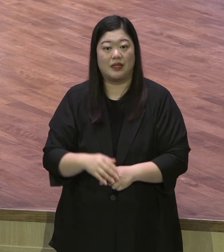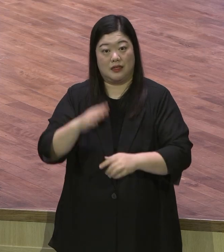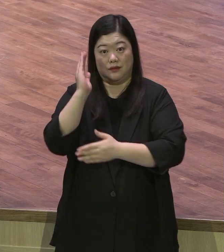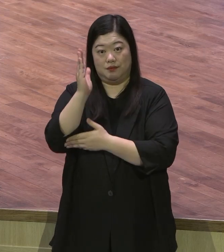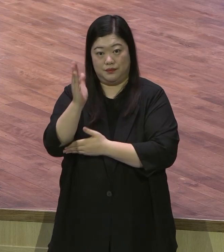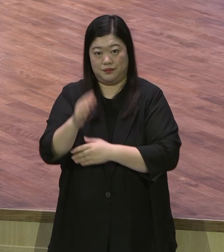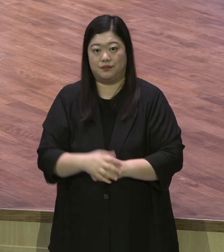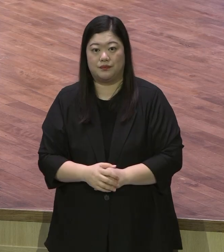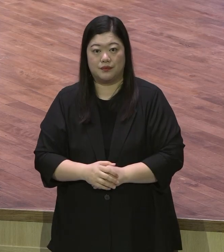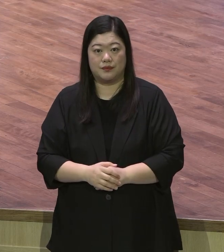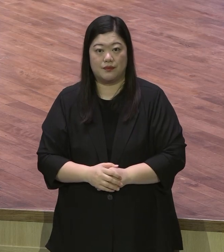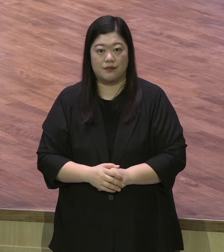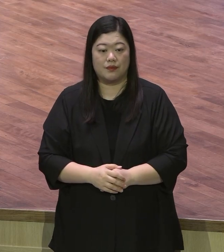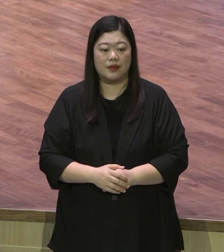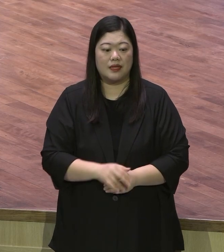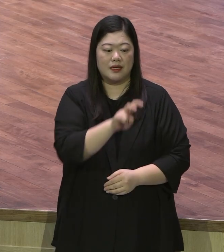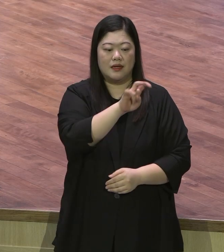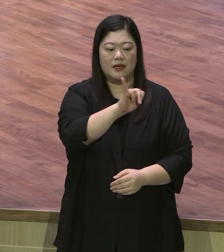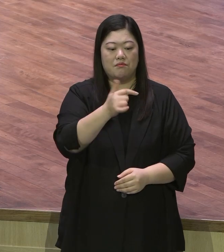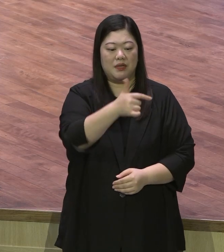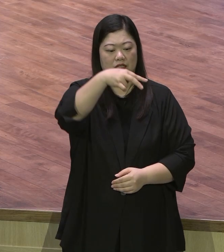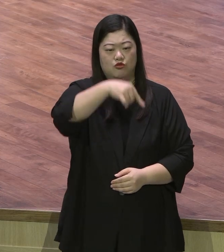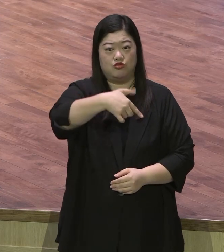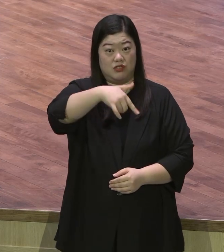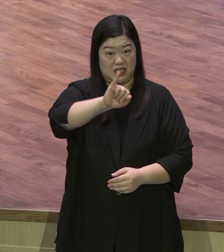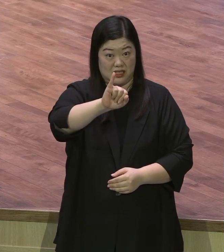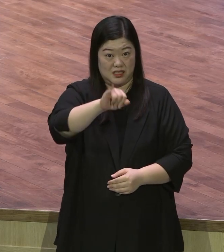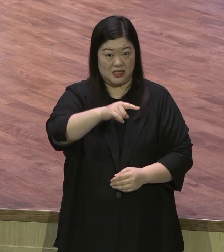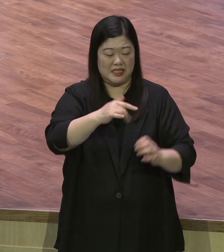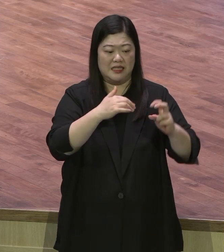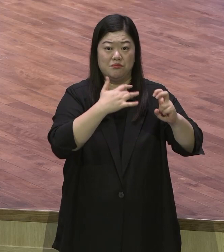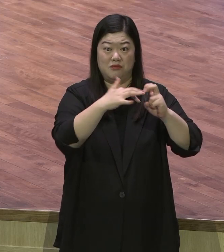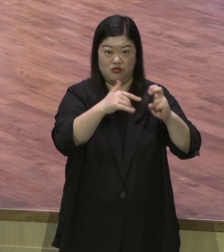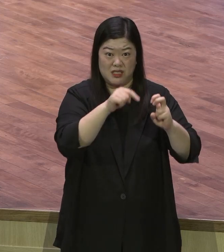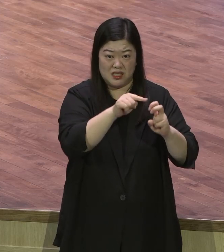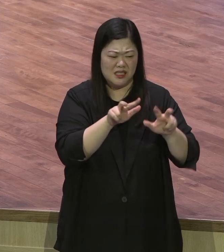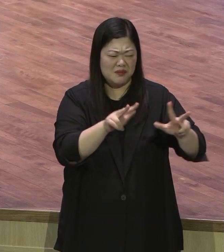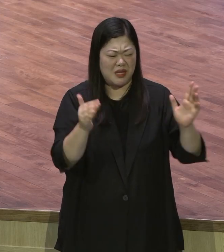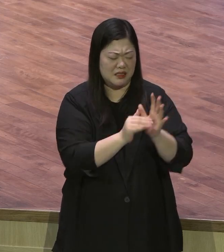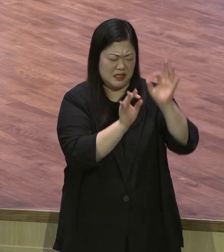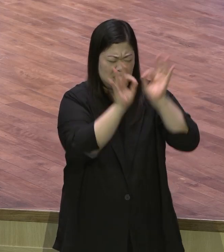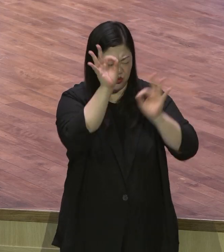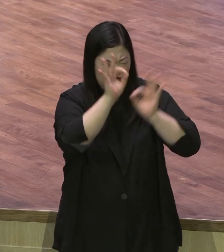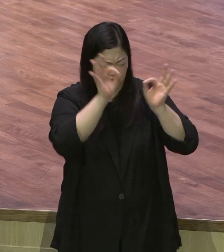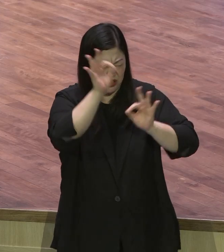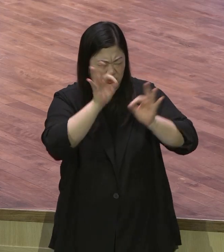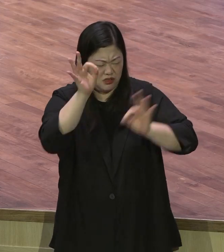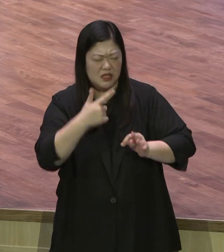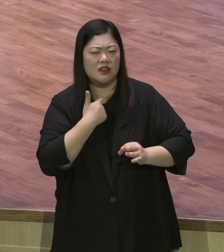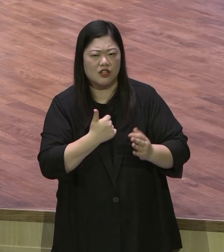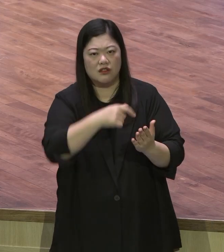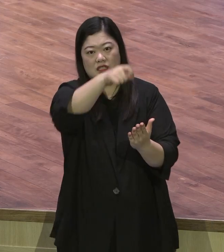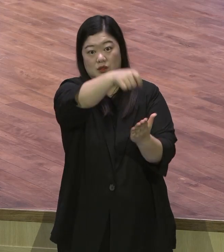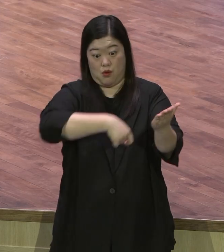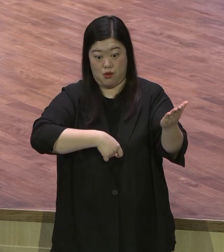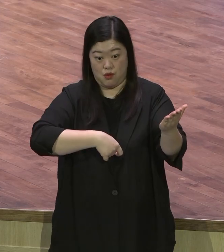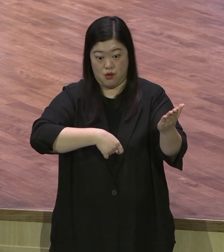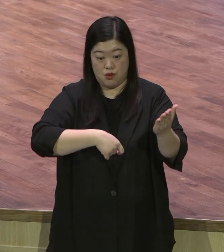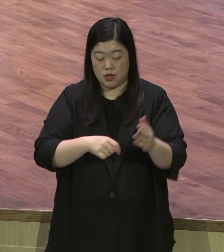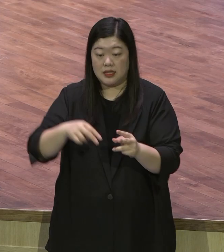하면 신명기 말씀은 정답 노트다라는 말입니다. 민수기의 이 말씀은 이제